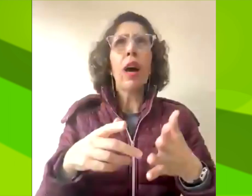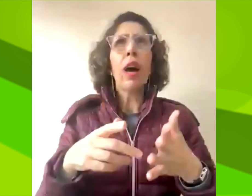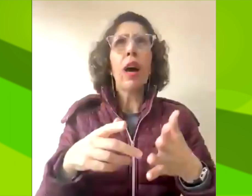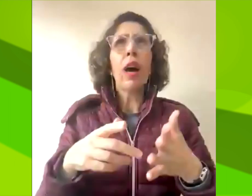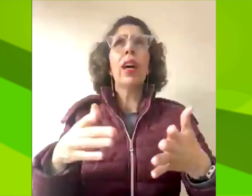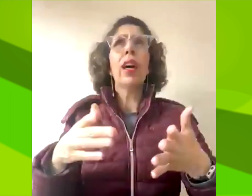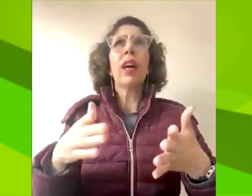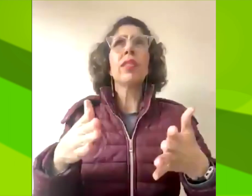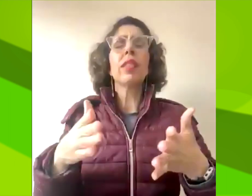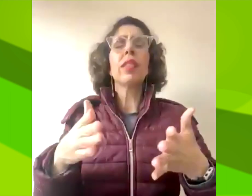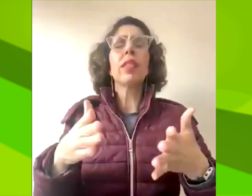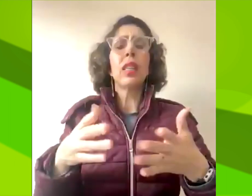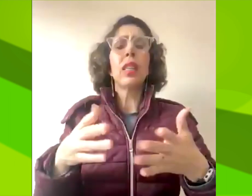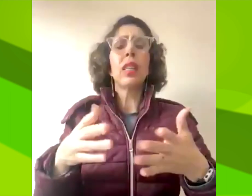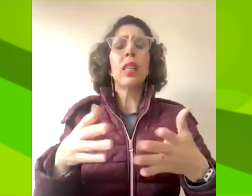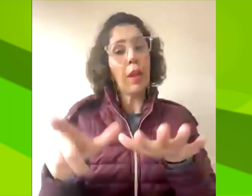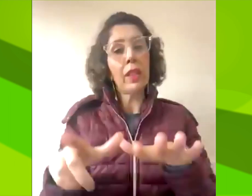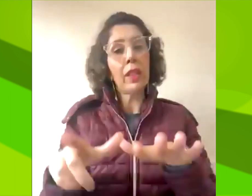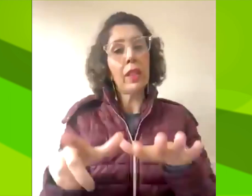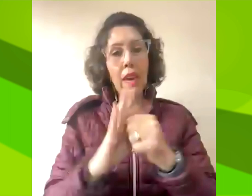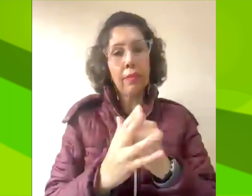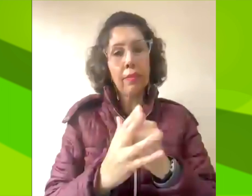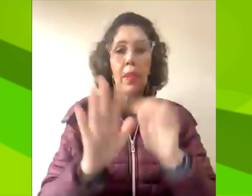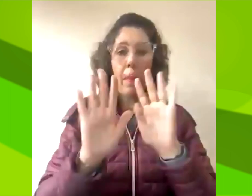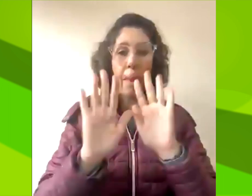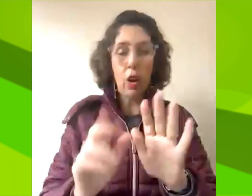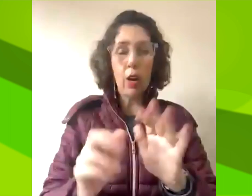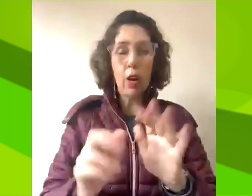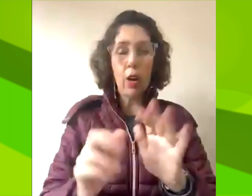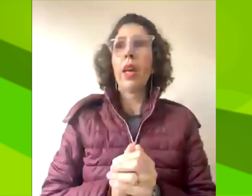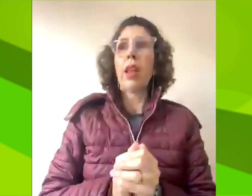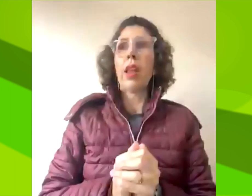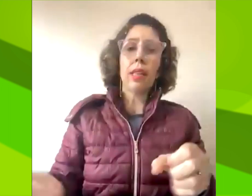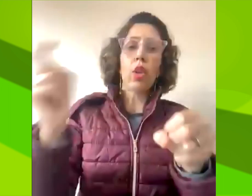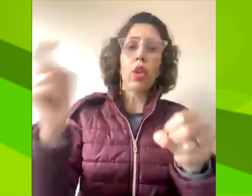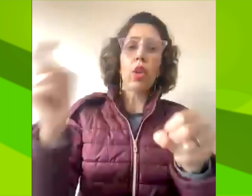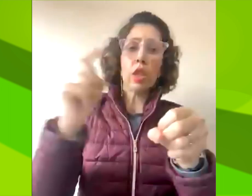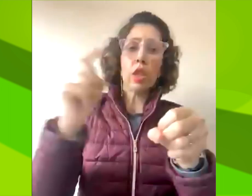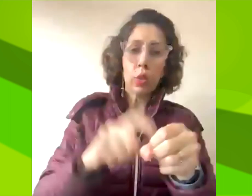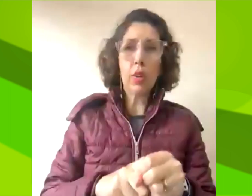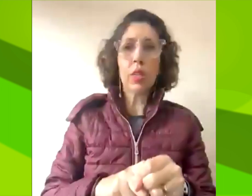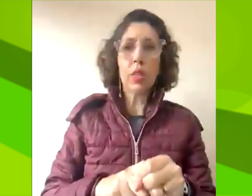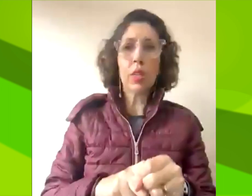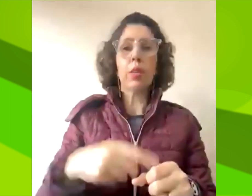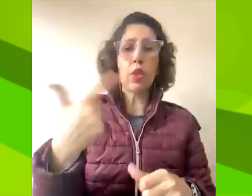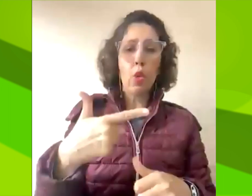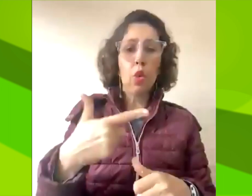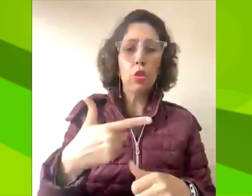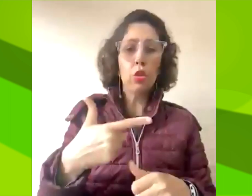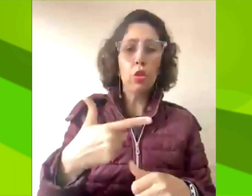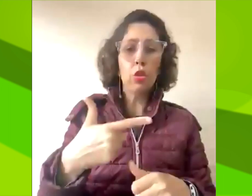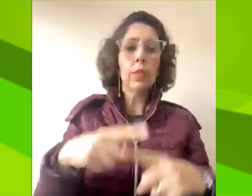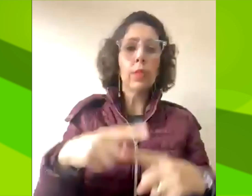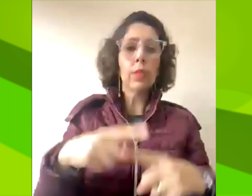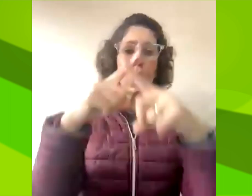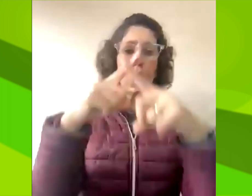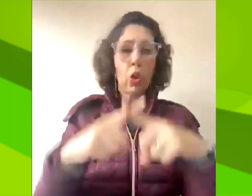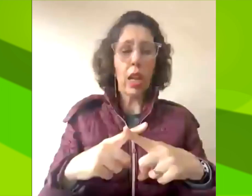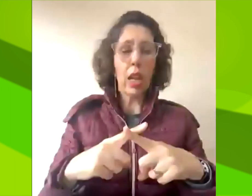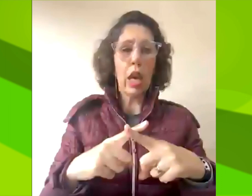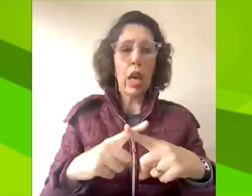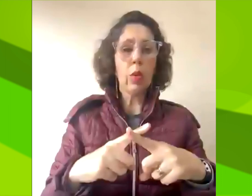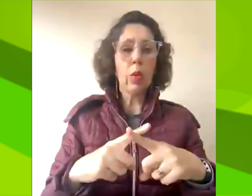com a pandemia parou, né? Esse ano, nós voltamos, fizemos o segundo torneio, mês passado.